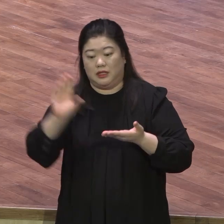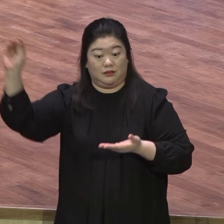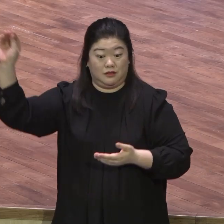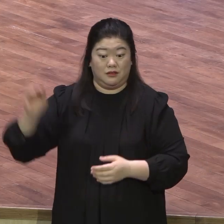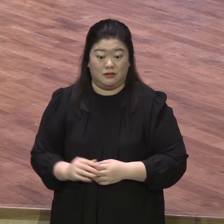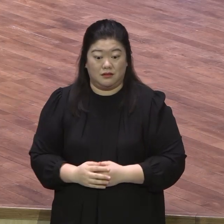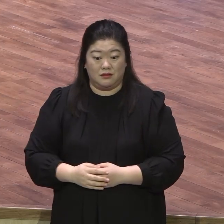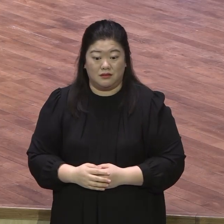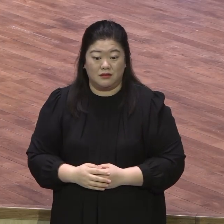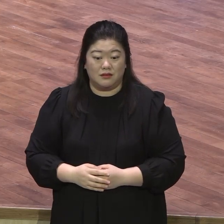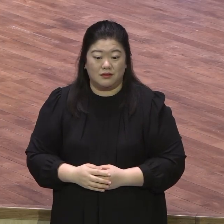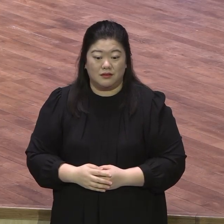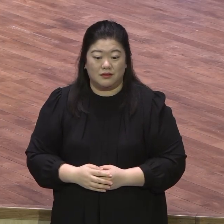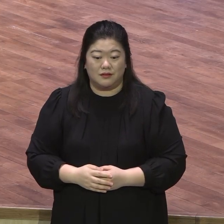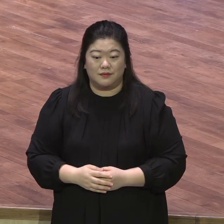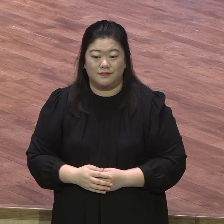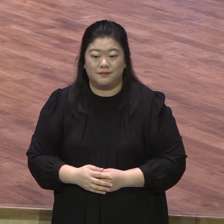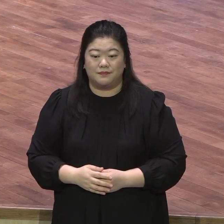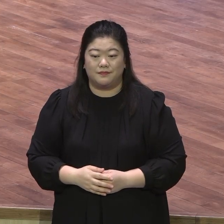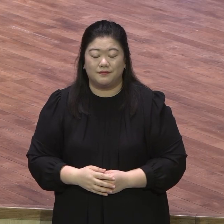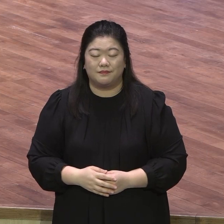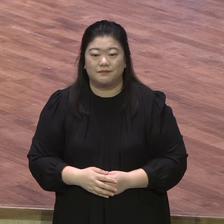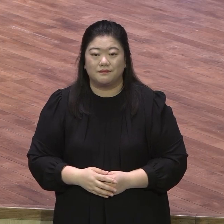그런데 이렇게 하나님께서요.